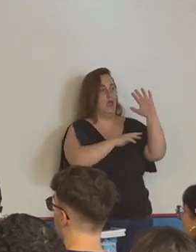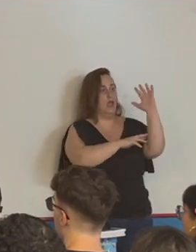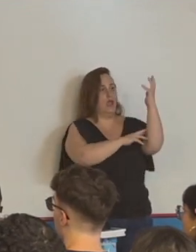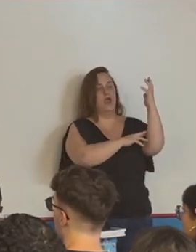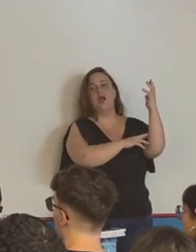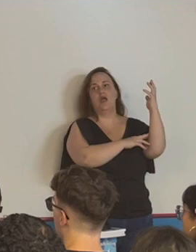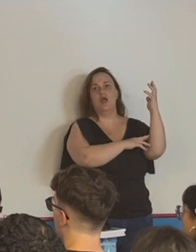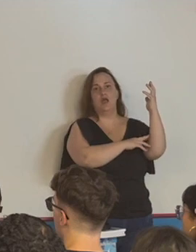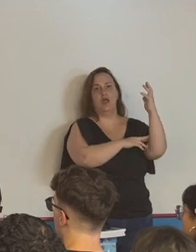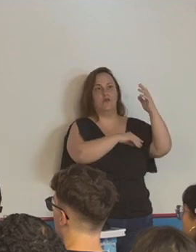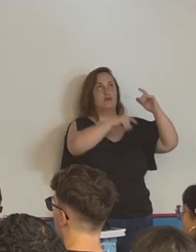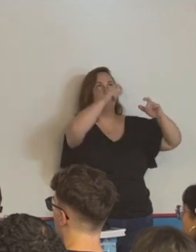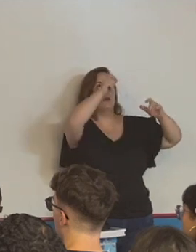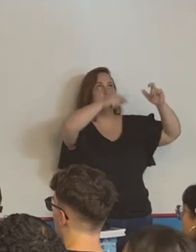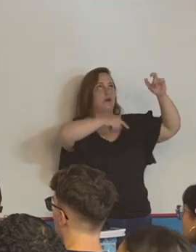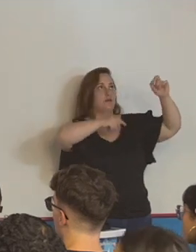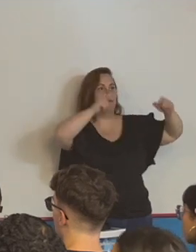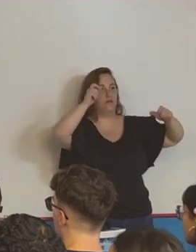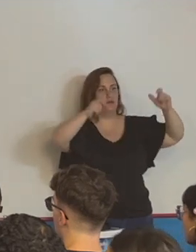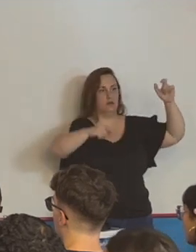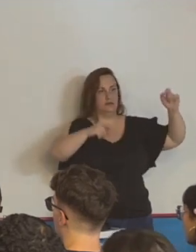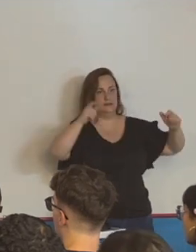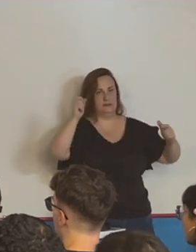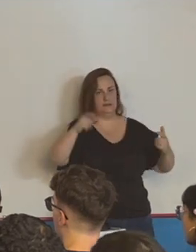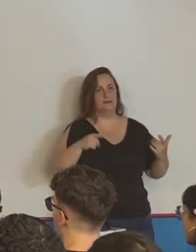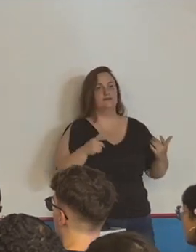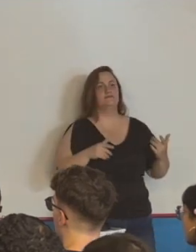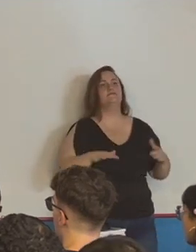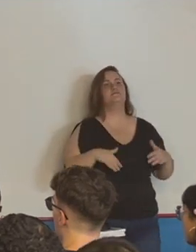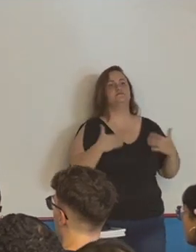troncos pendurados, né? Então,